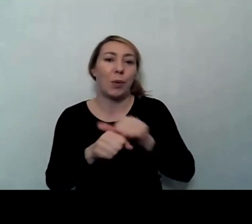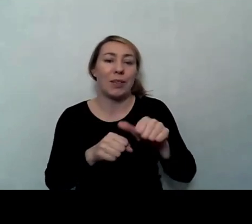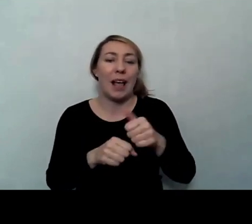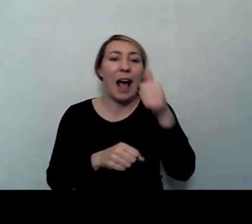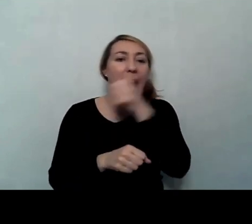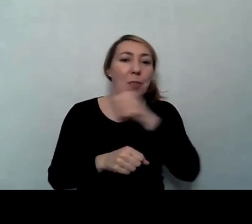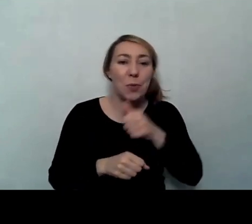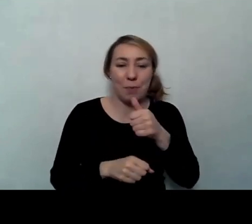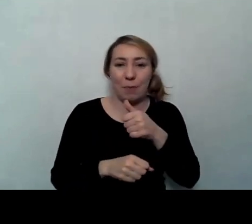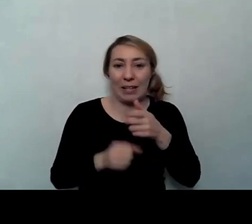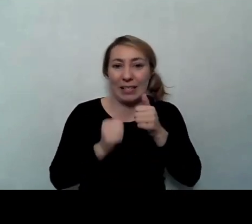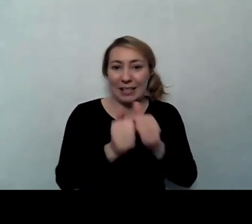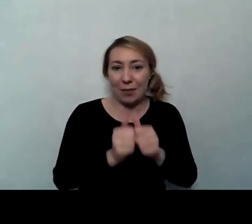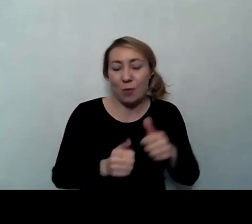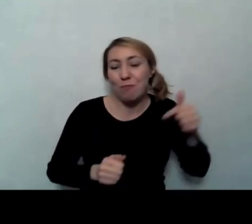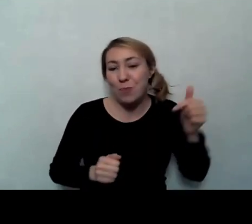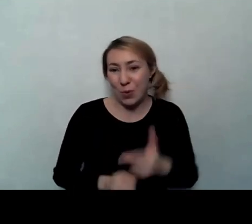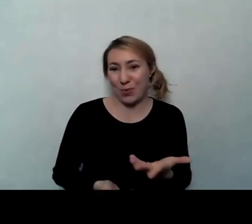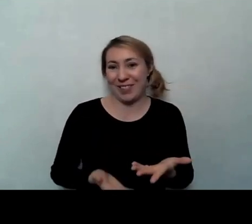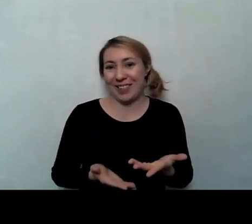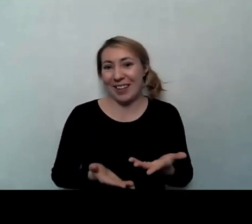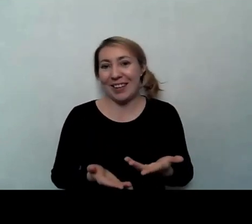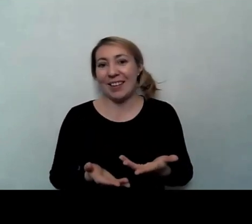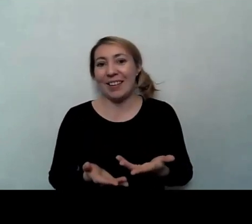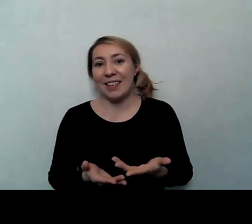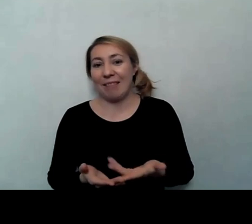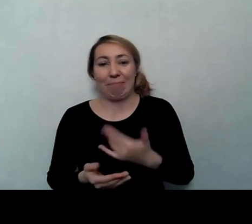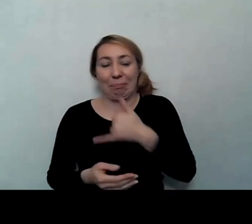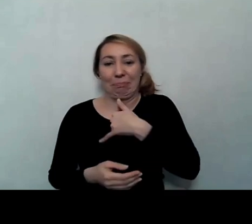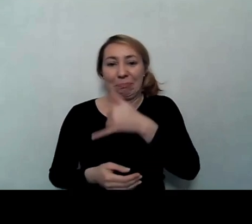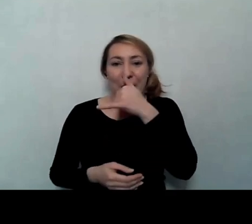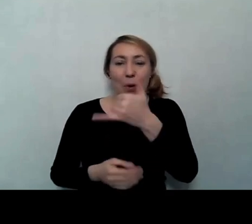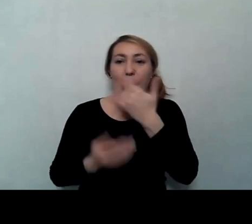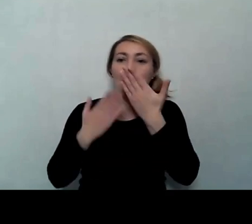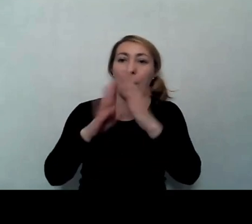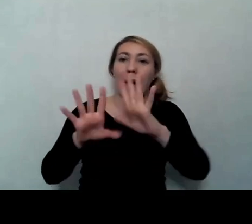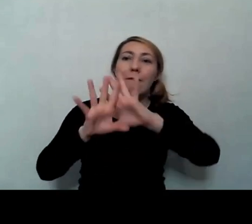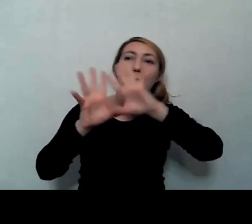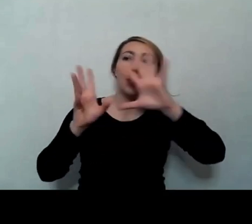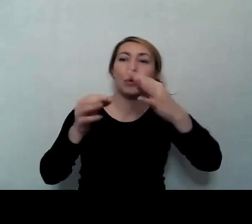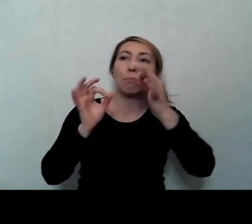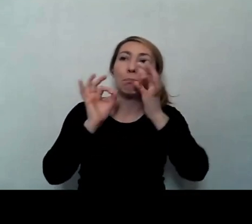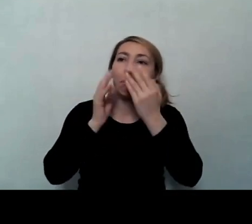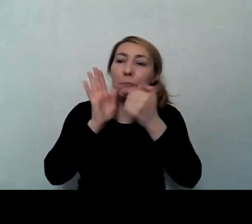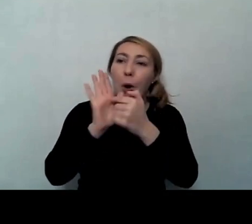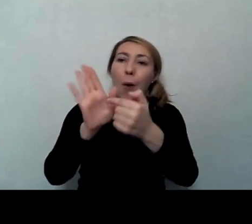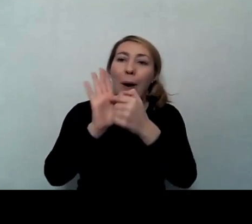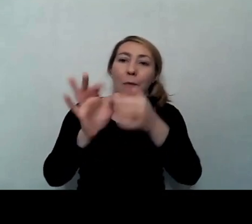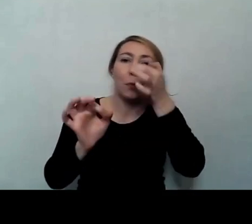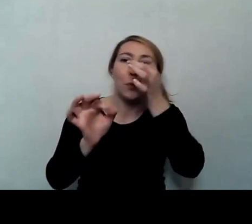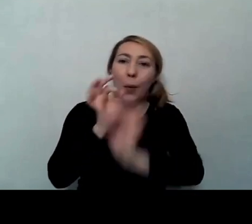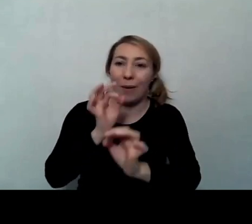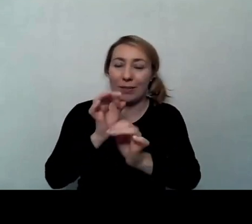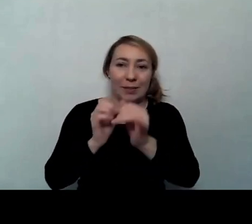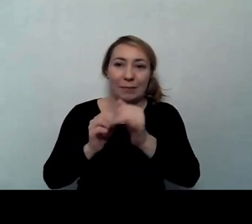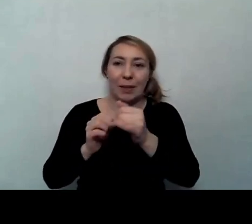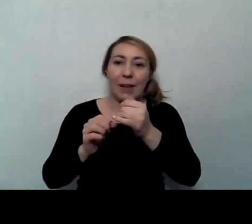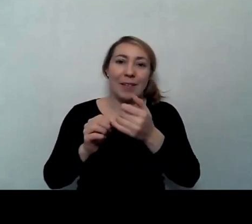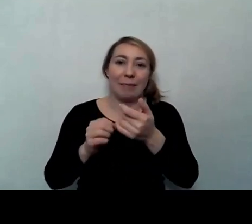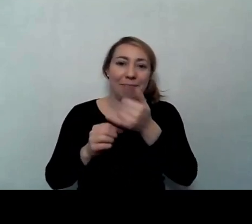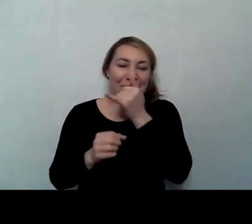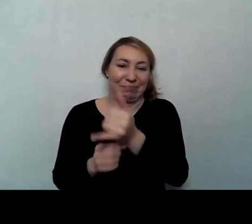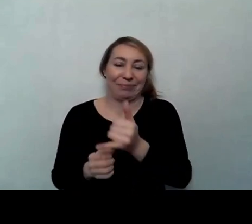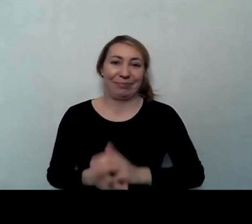tych zadań, która taka musi pozostać, no, nie możemy pokazać wszystkiego dogłębnie, bardzo